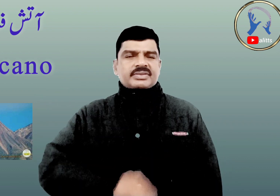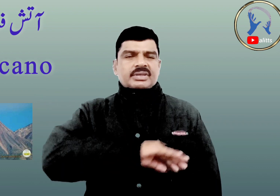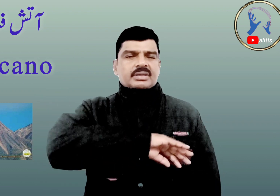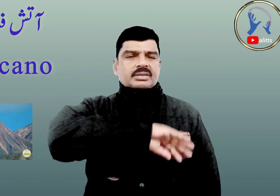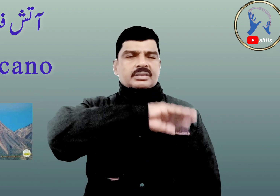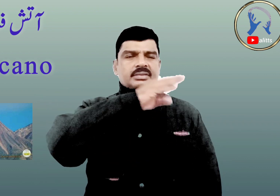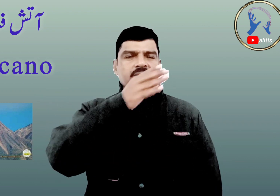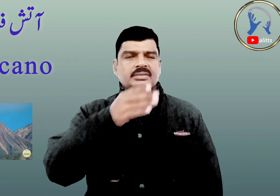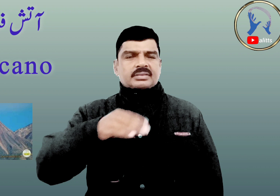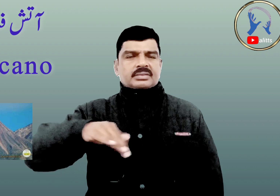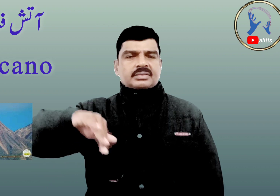आतिशफ़शां।